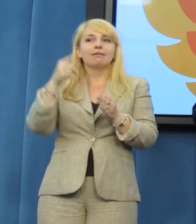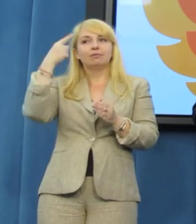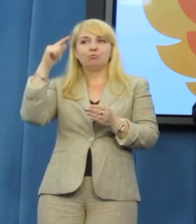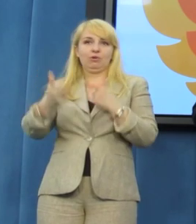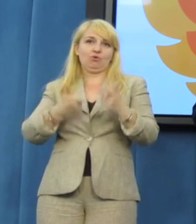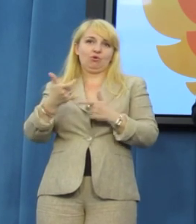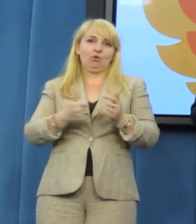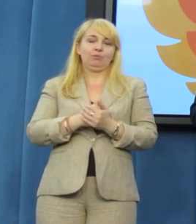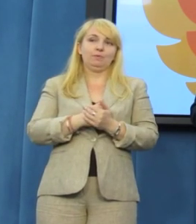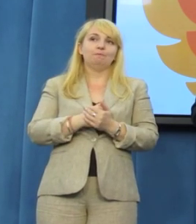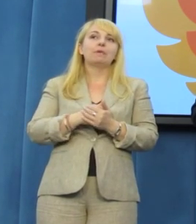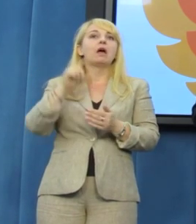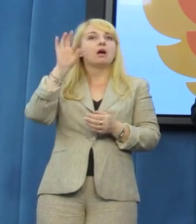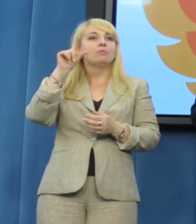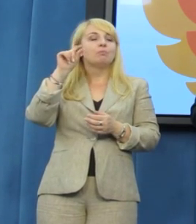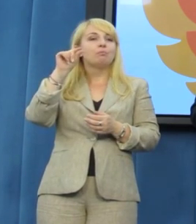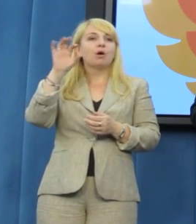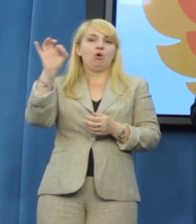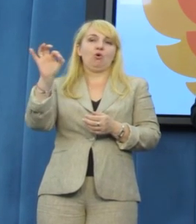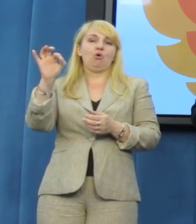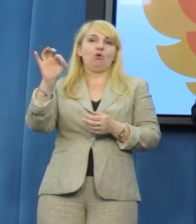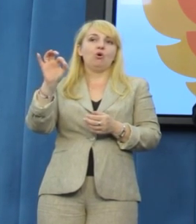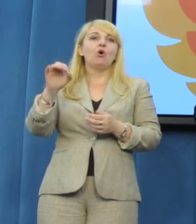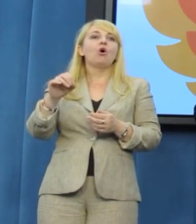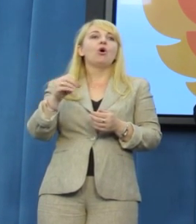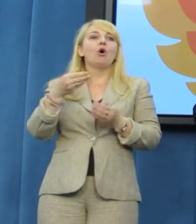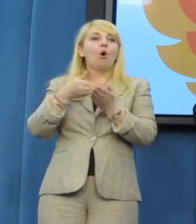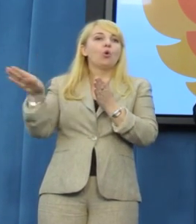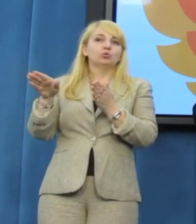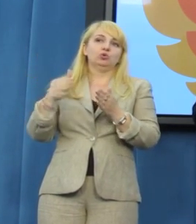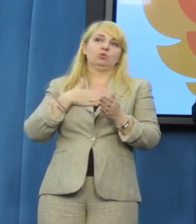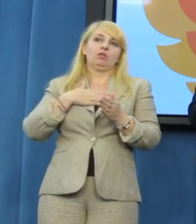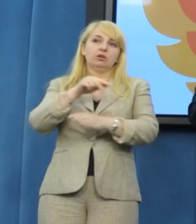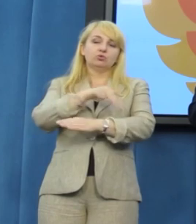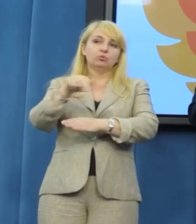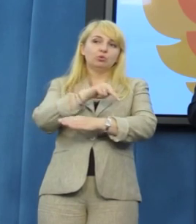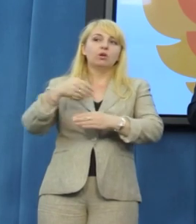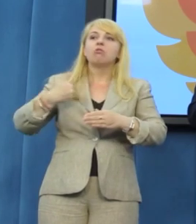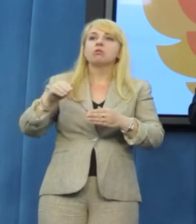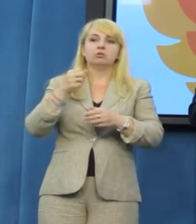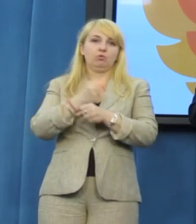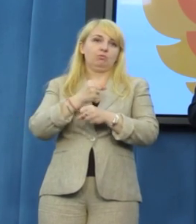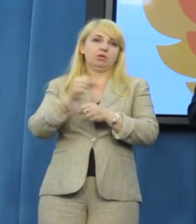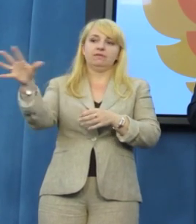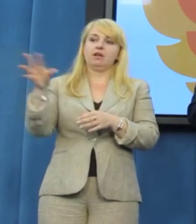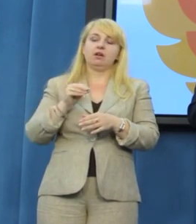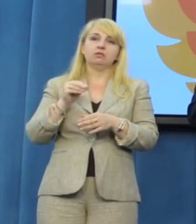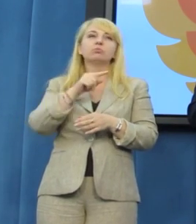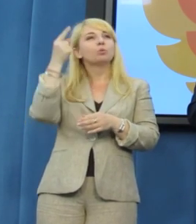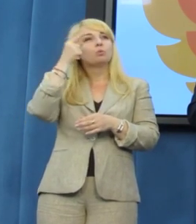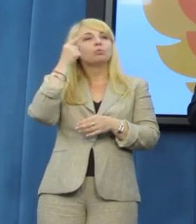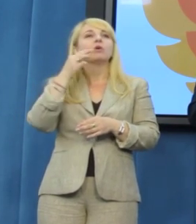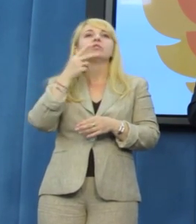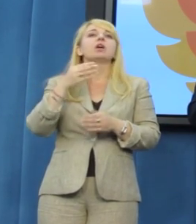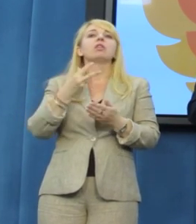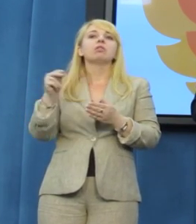mnie. Platforma Obywatelska, chciałbym przypomnieć, odrzuciła nasze projekty, nie chciała procedować nad nimi na posiedzeniu Sejmu, uznaje, że są